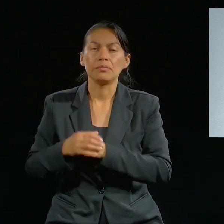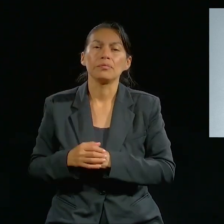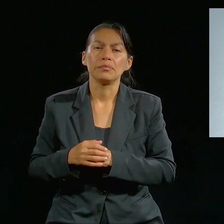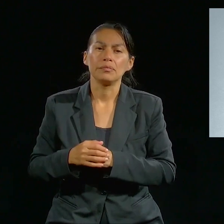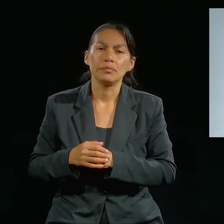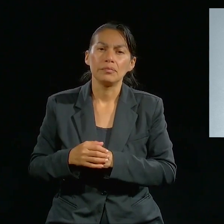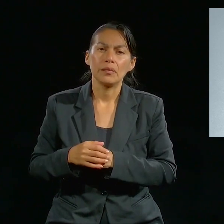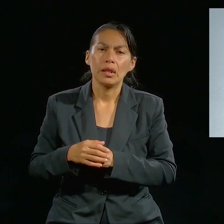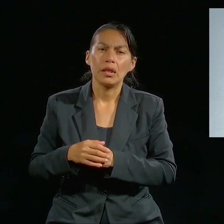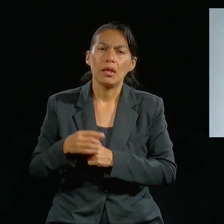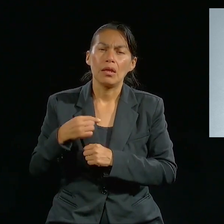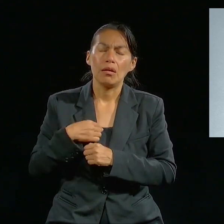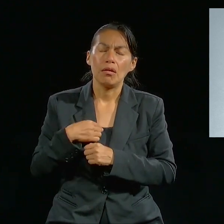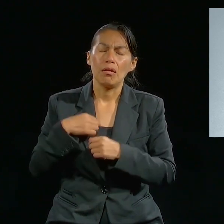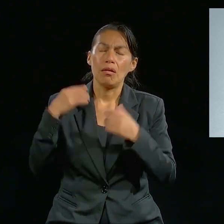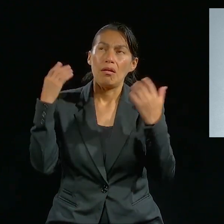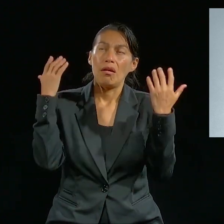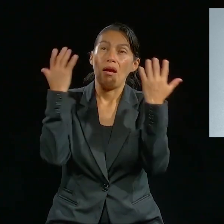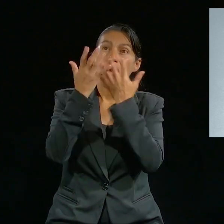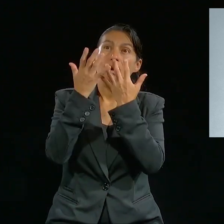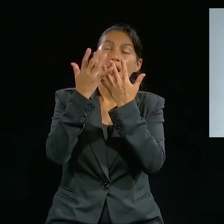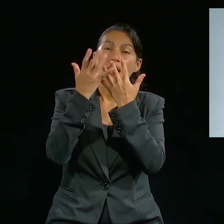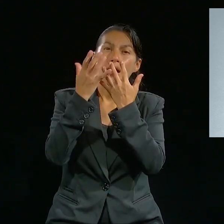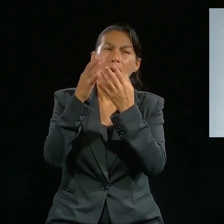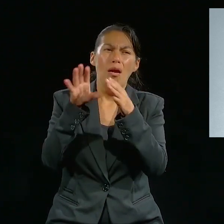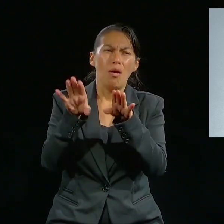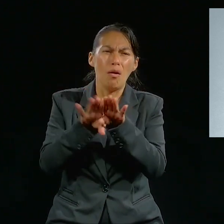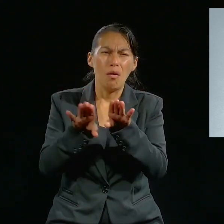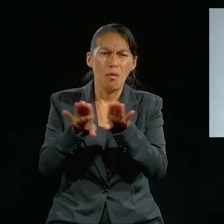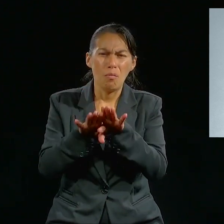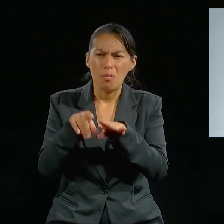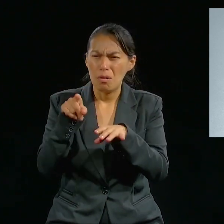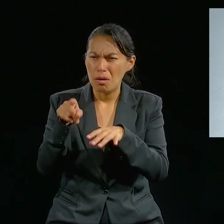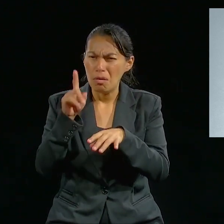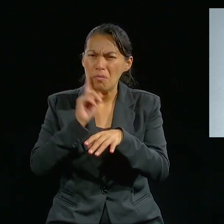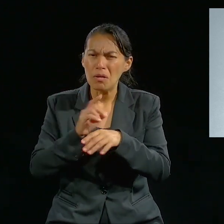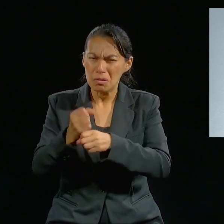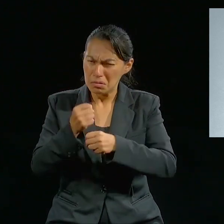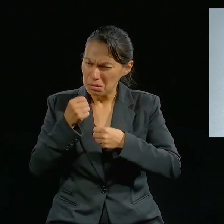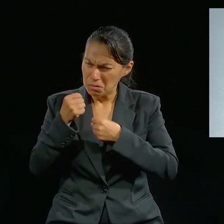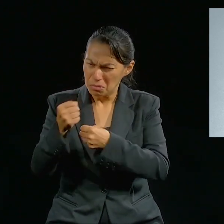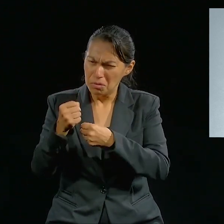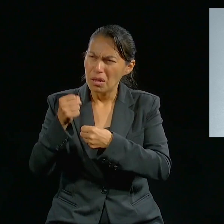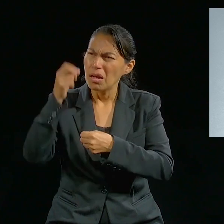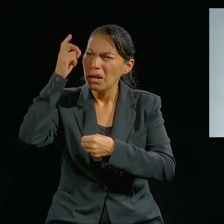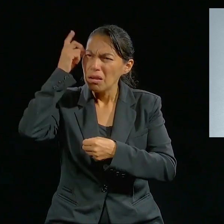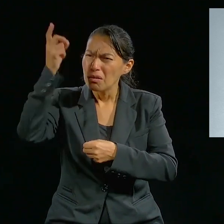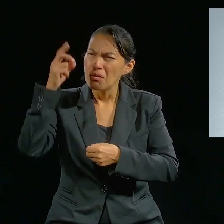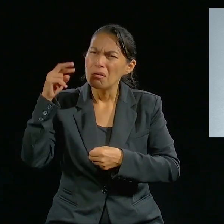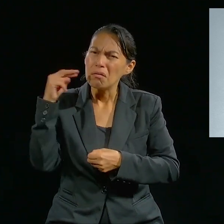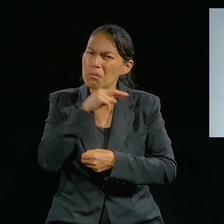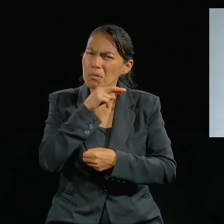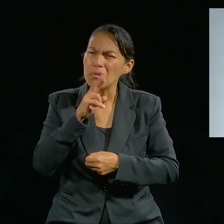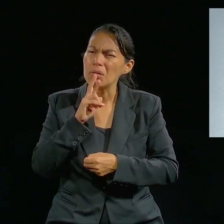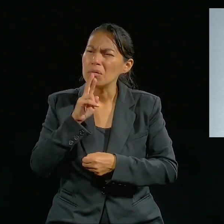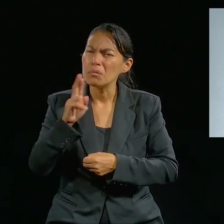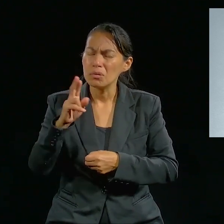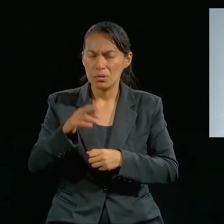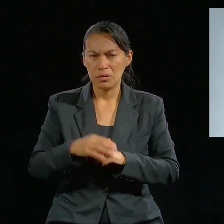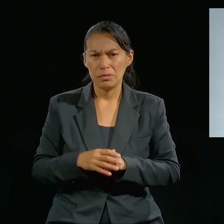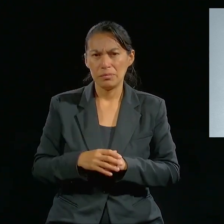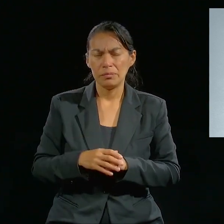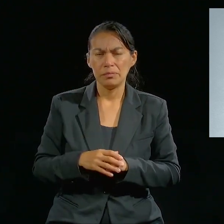a tomar. A mí me impactó porque dije, ¿cómo ella puede tener esa seguridad de que Dios nos va a responder tan